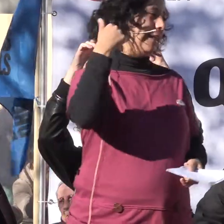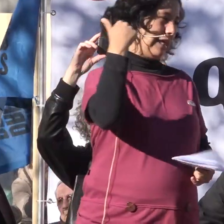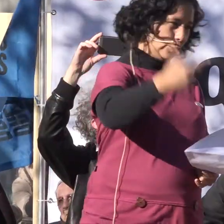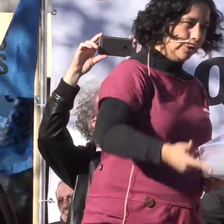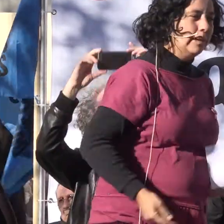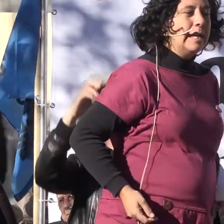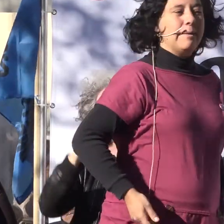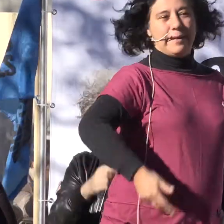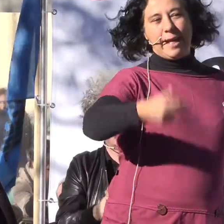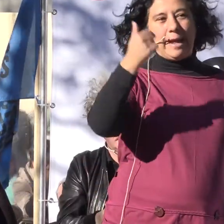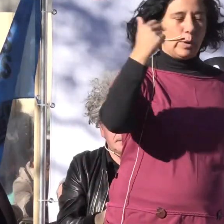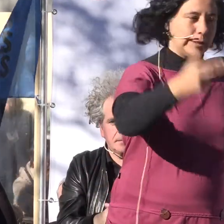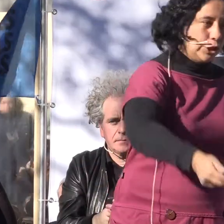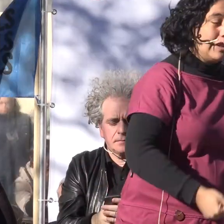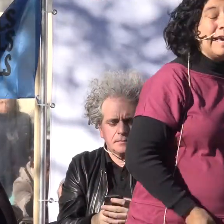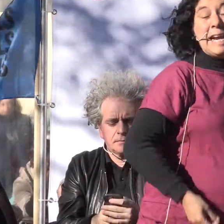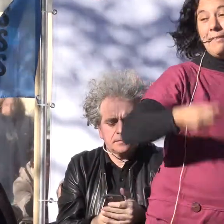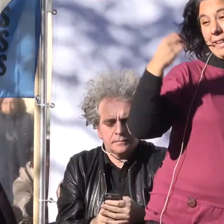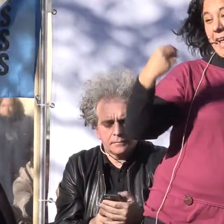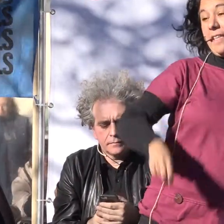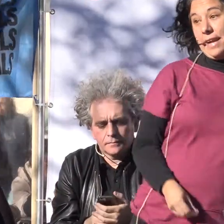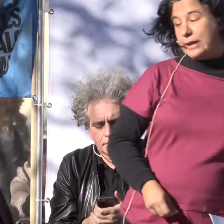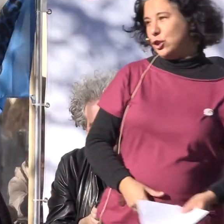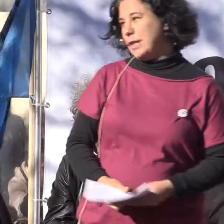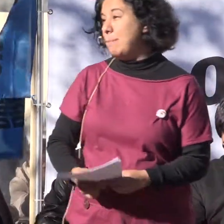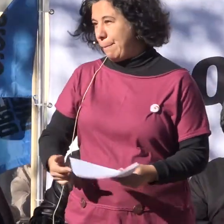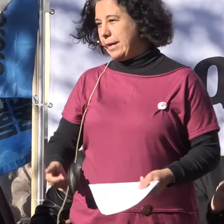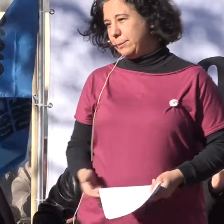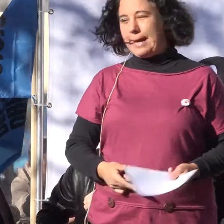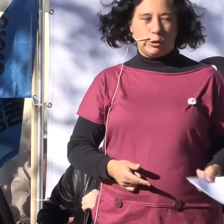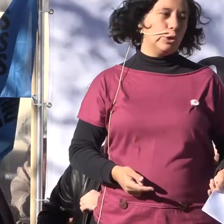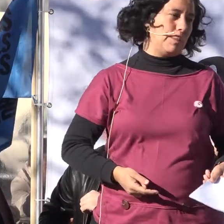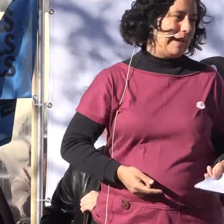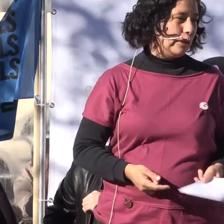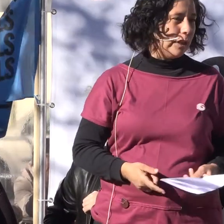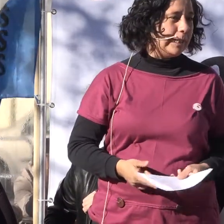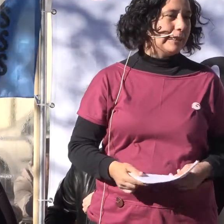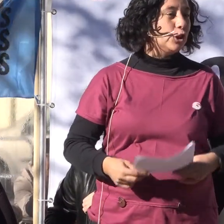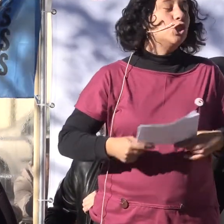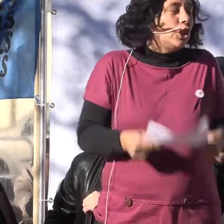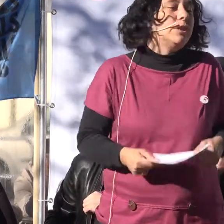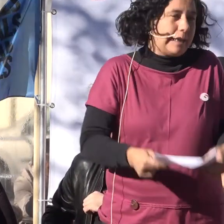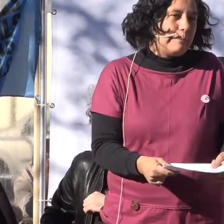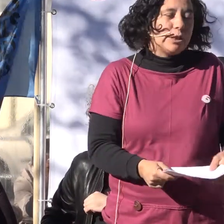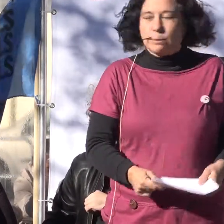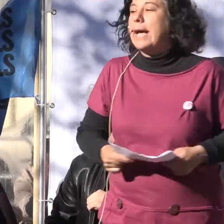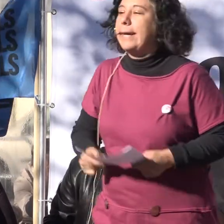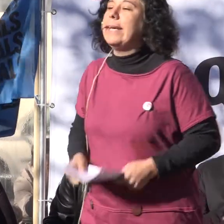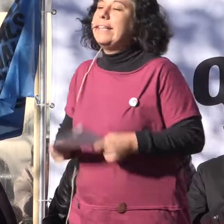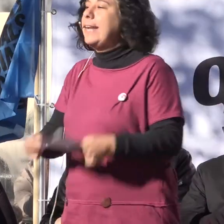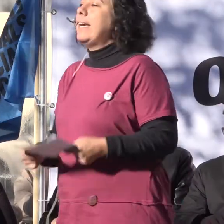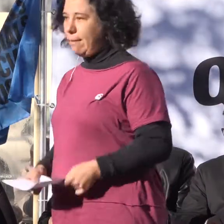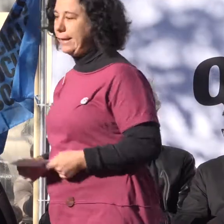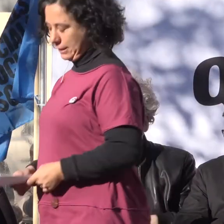bandera de la salud la bandera de la educación la bandera de derechos y papeles para todos y para todas entonces nosotros creemos que somos